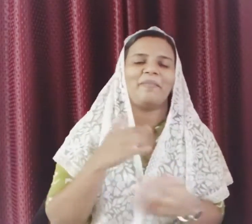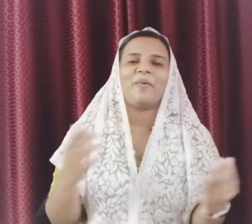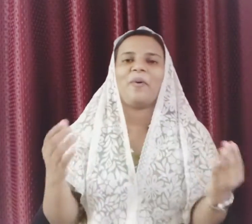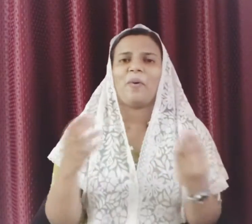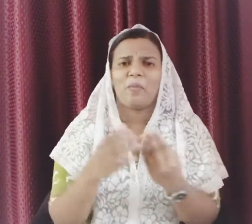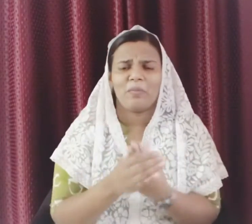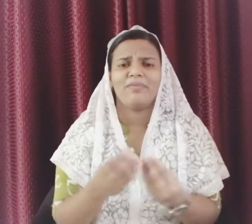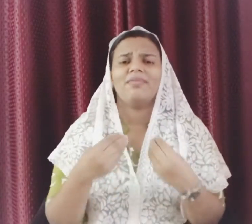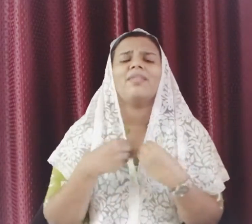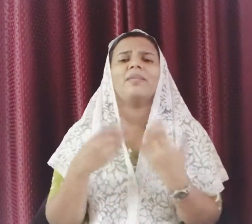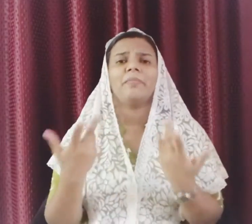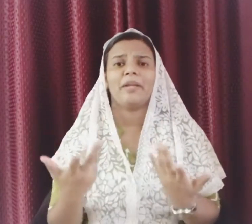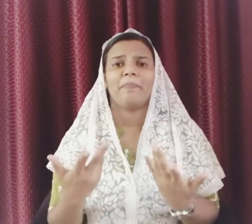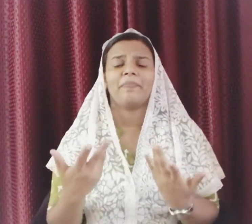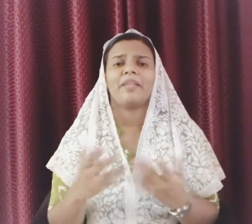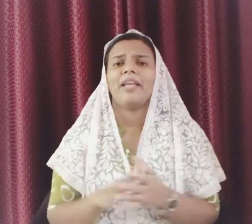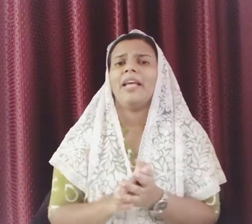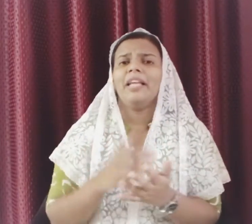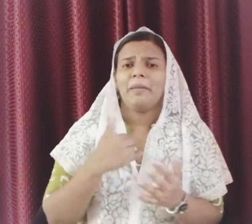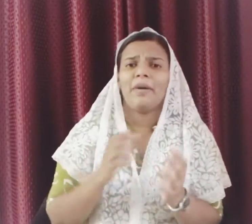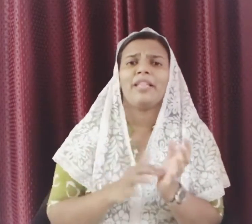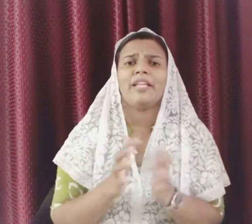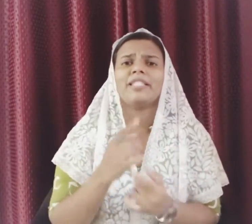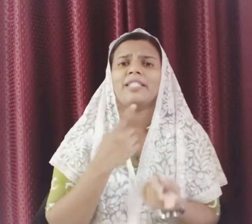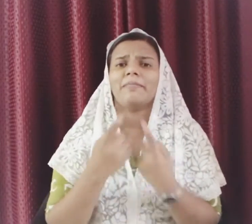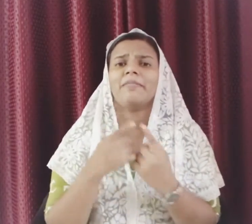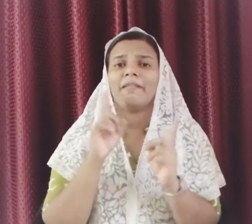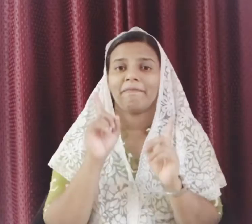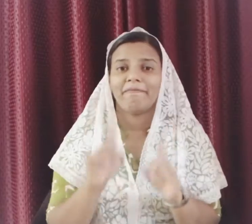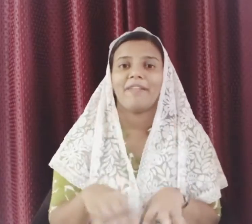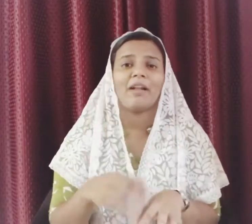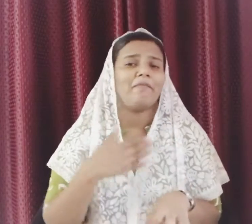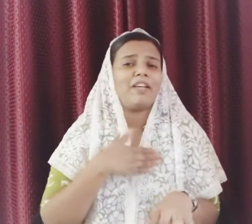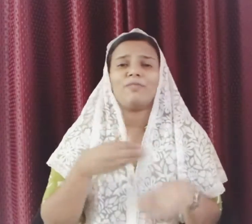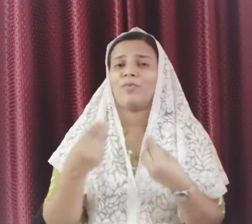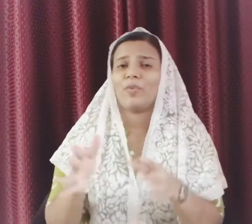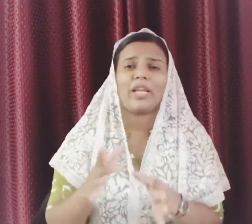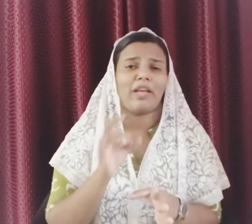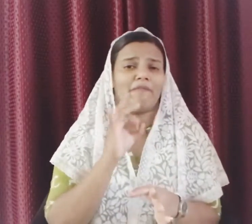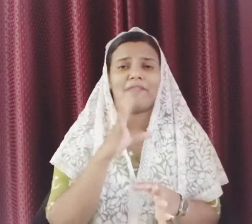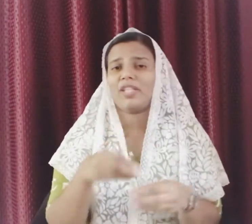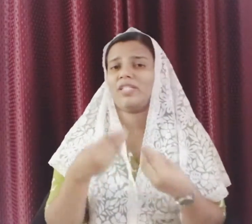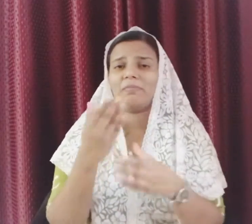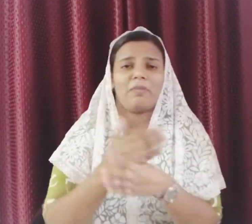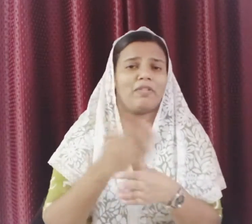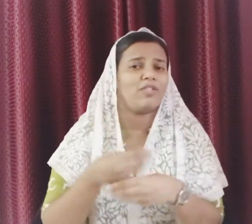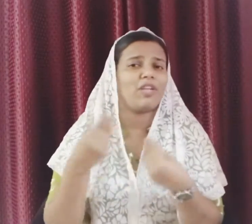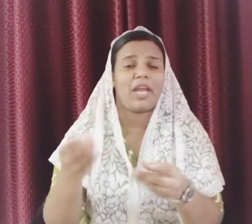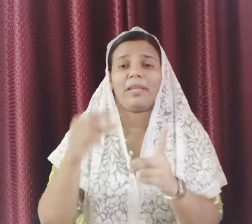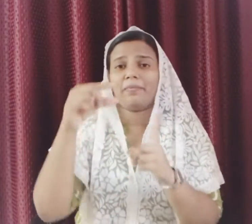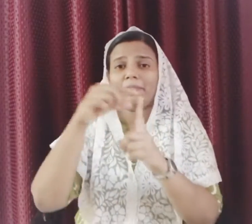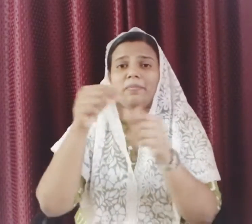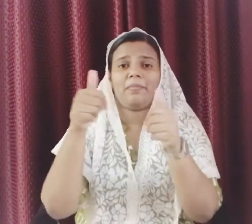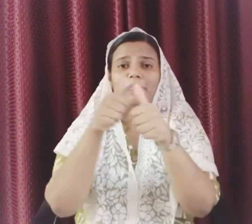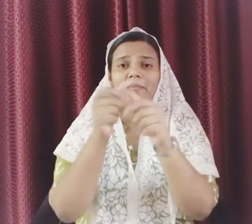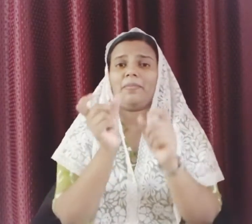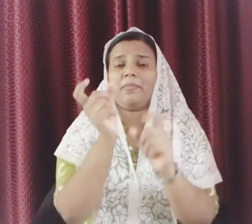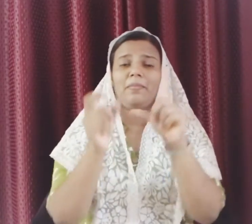കൂടെ തന്നിരിക്കുമ്പോൾ, പ്രിയപ്പെട്ടവരെ, സ്പീക്ക് ടു ഹിം, അവനോട് സംസാരിക്കണം. ദുഃഖിപ്പിക്കരുത്, വേദനിപ്പിക്കുന്ന ഒരു പ്രവൃത്തിയും ചെയ്യില്ല. പൗലോസ് അപ്പോസ്തലൻ എഫേസ്യരിലെ എഴുതി